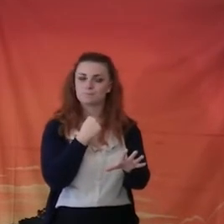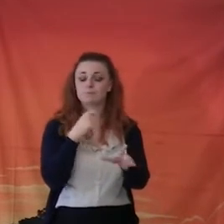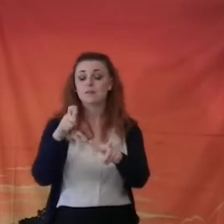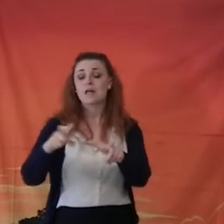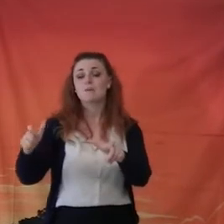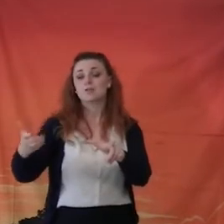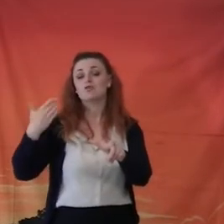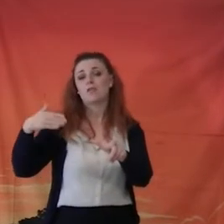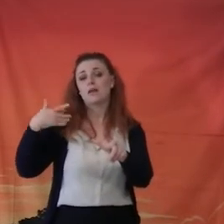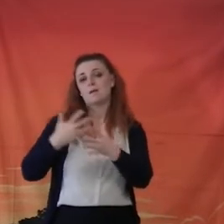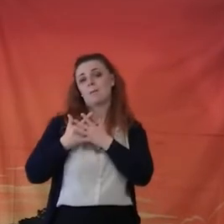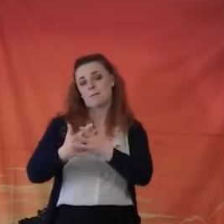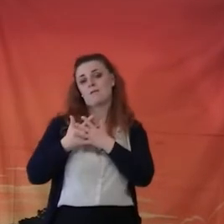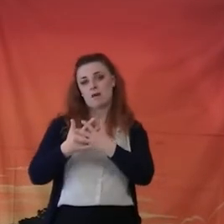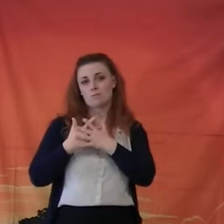amavamo,